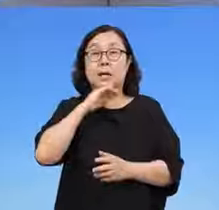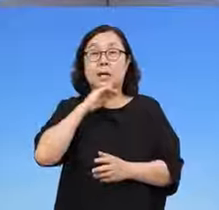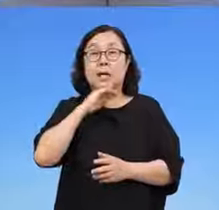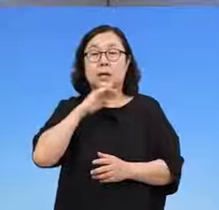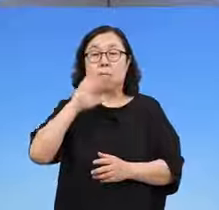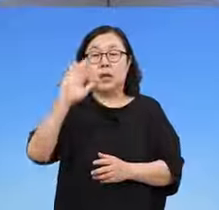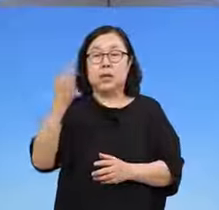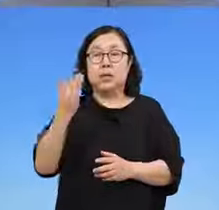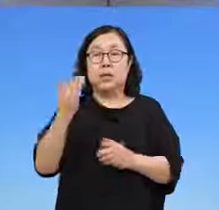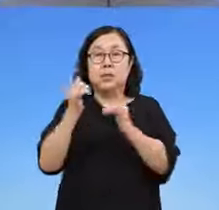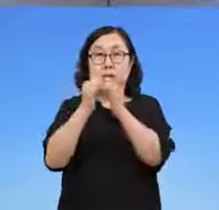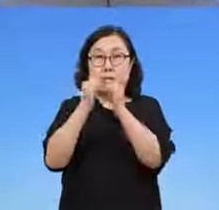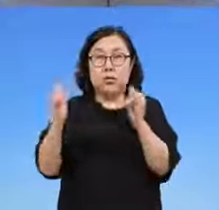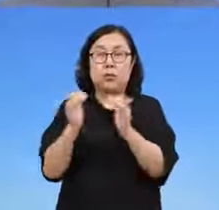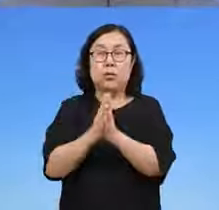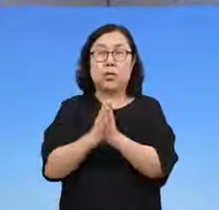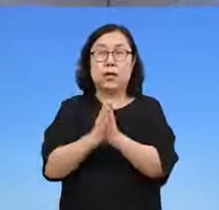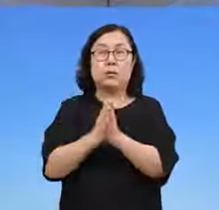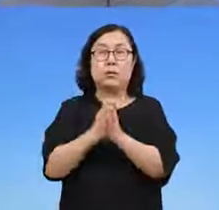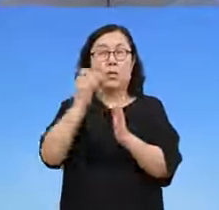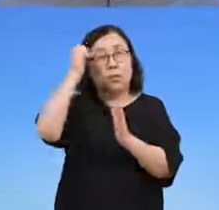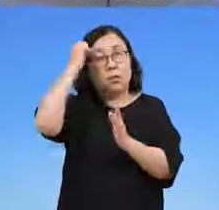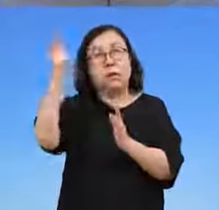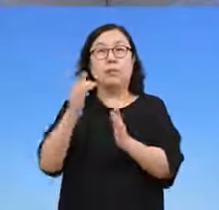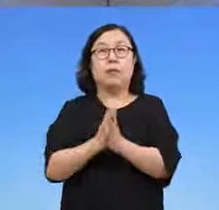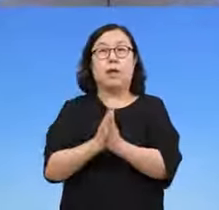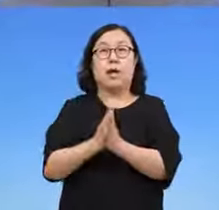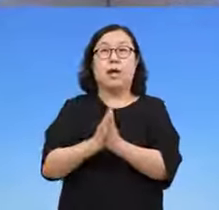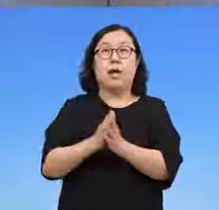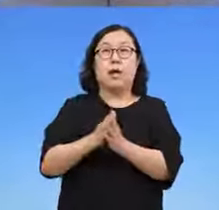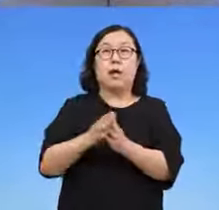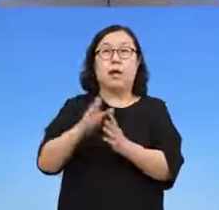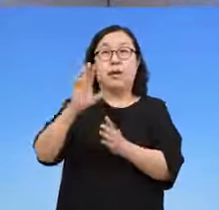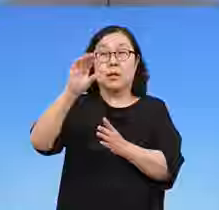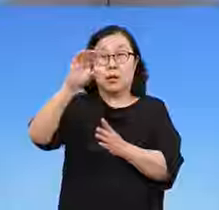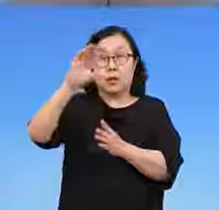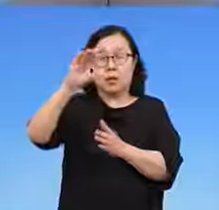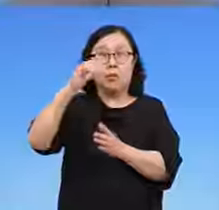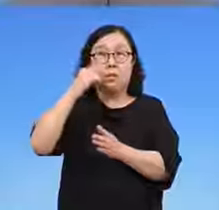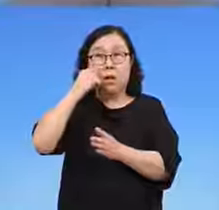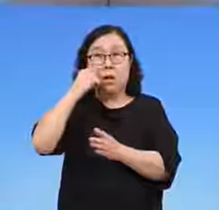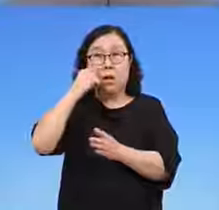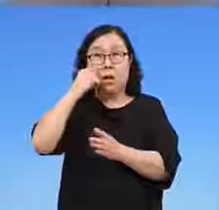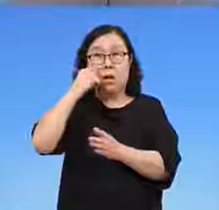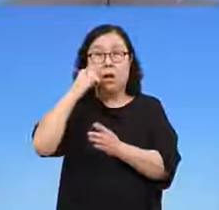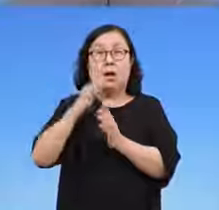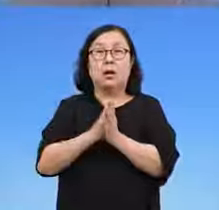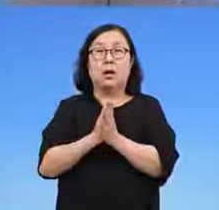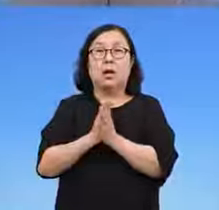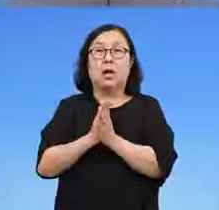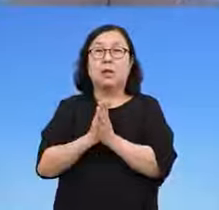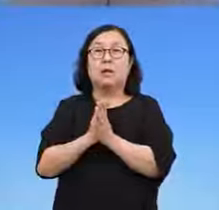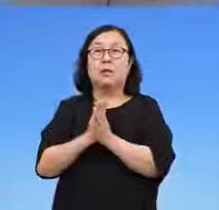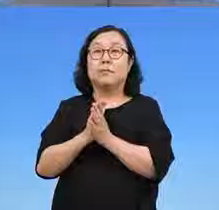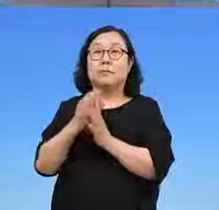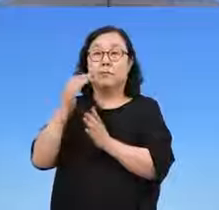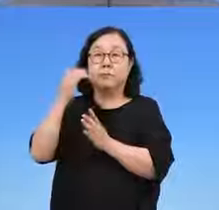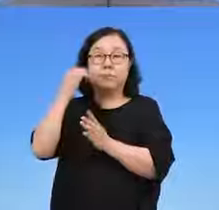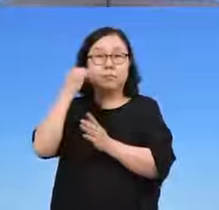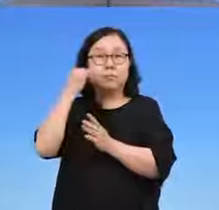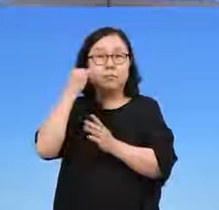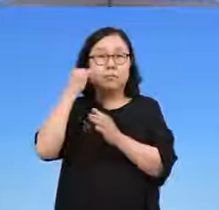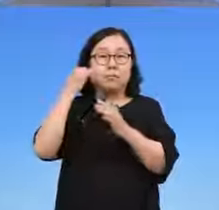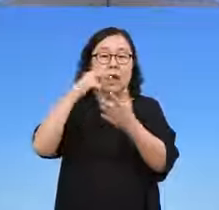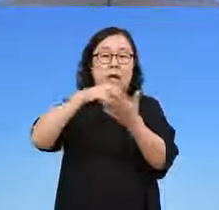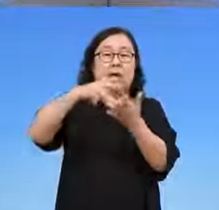형님 누나들 대단하십니다. 그분들은 영상 다락방을 못 하셔가지고요, 카카오톡으로 하신대요. 전화로